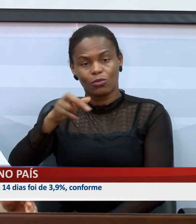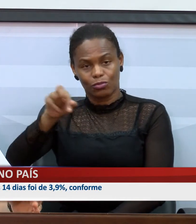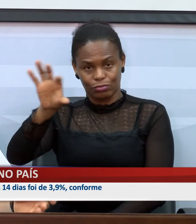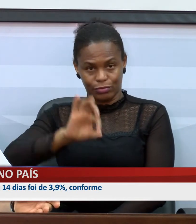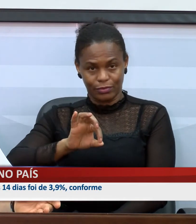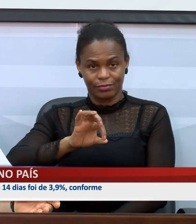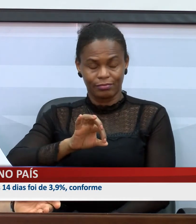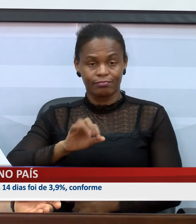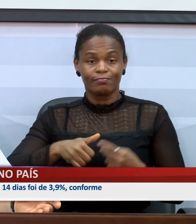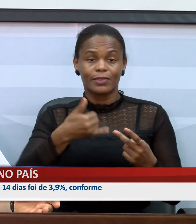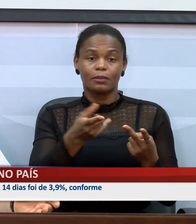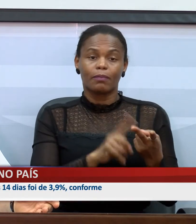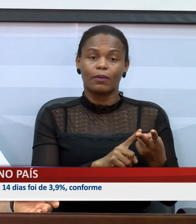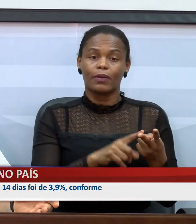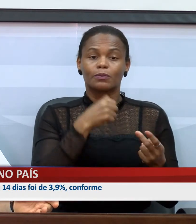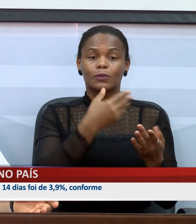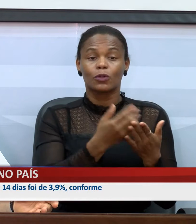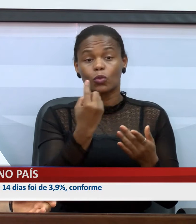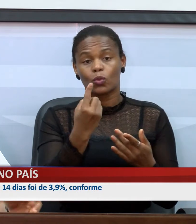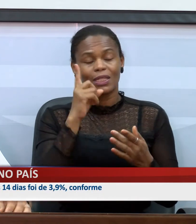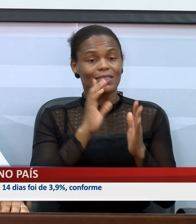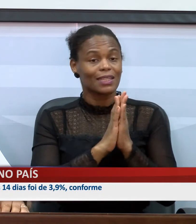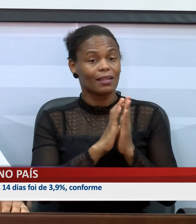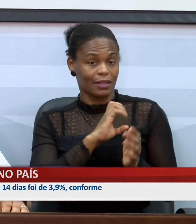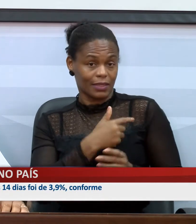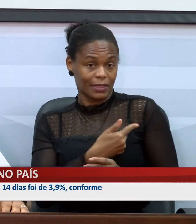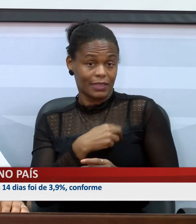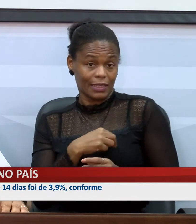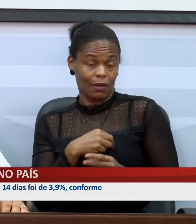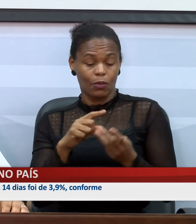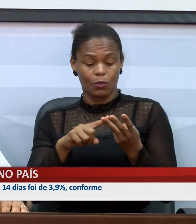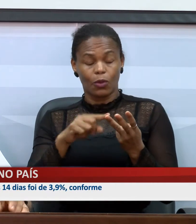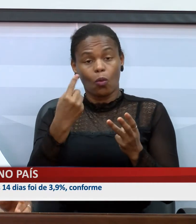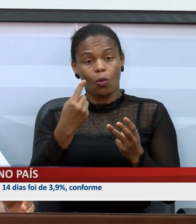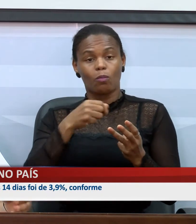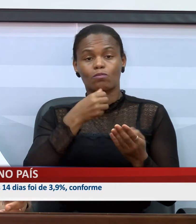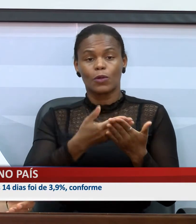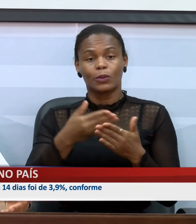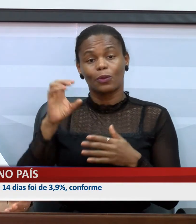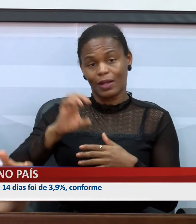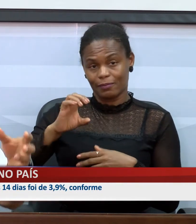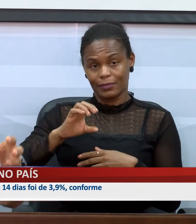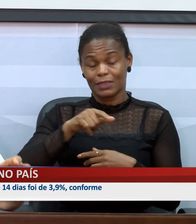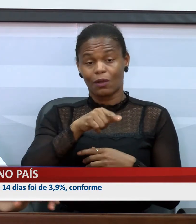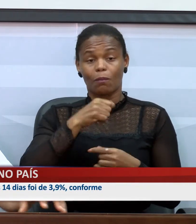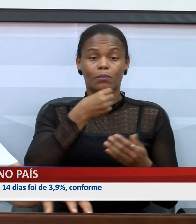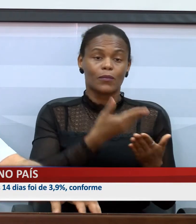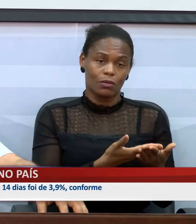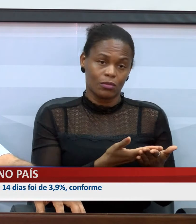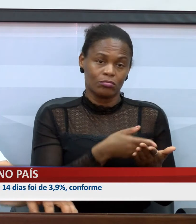54,8%. Depois tivemos um óbito de Santa Catarina de Santiago e um óbito de São Miguel. Portanto, são os